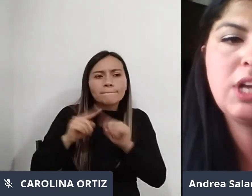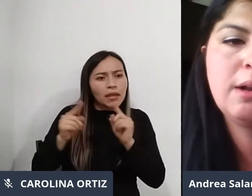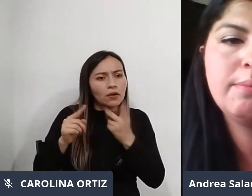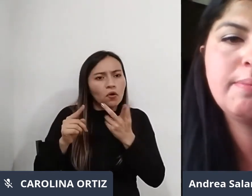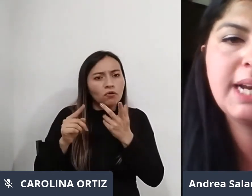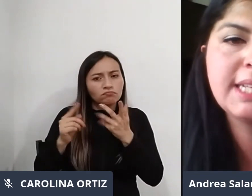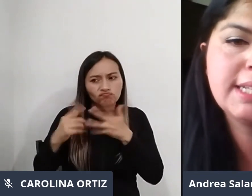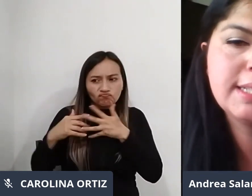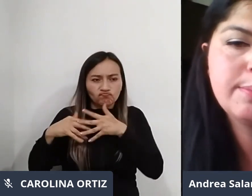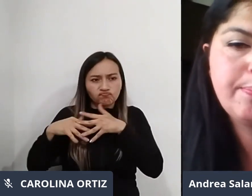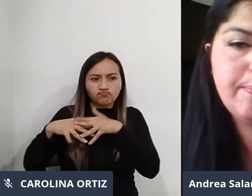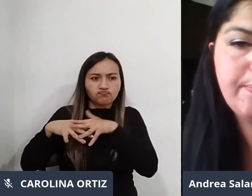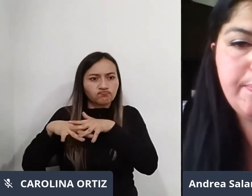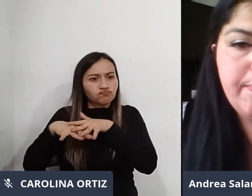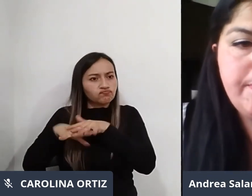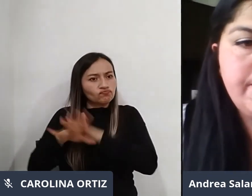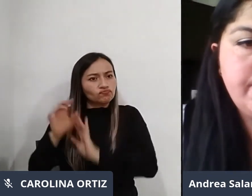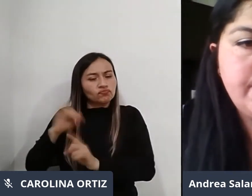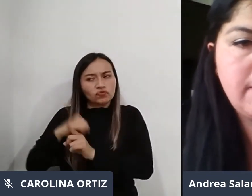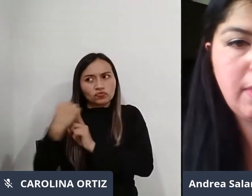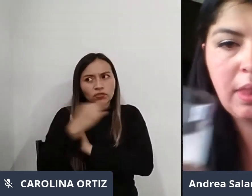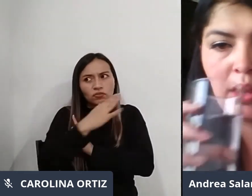tejido social. Gracias.